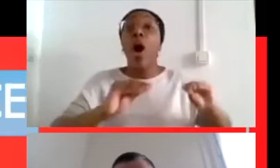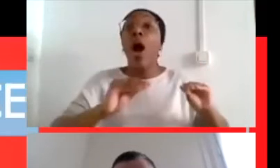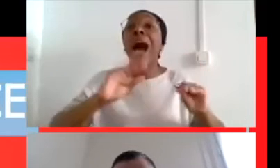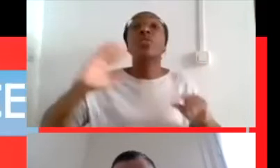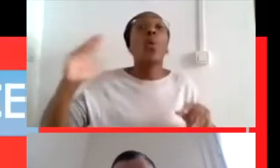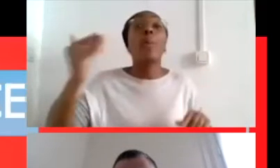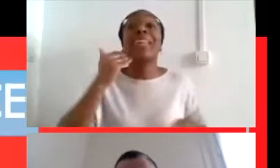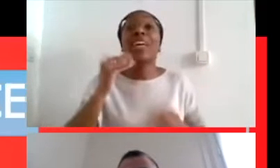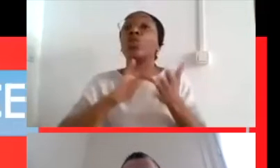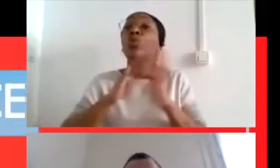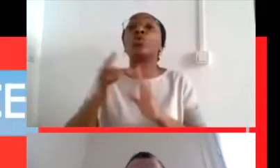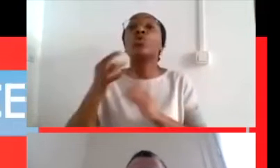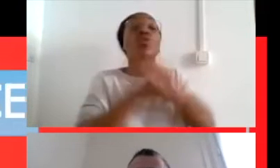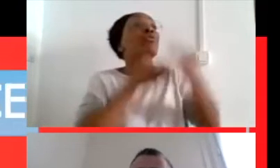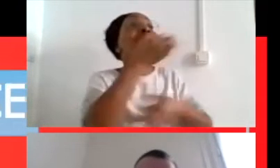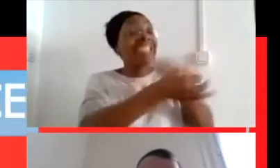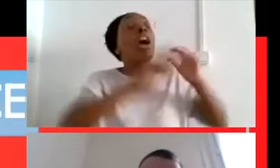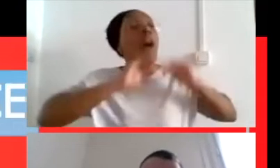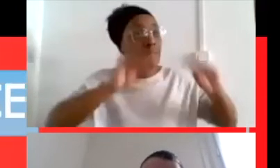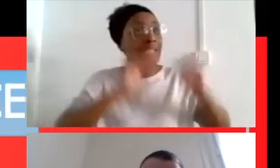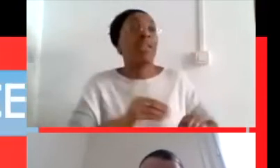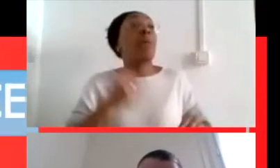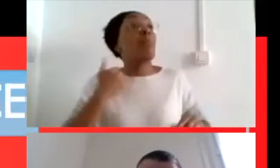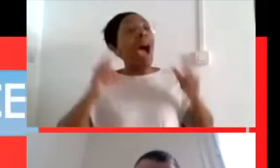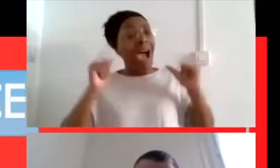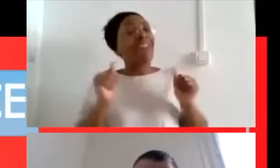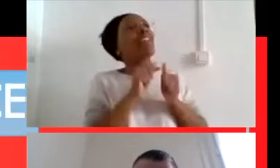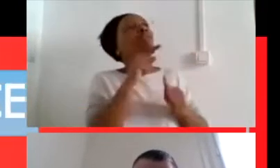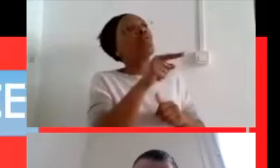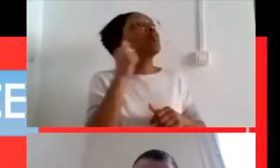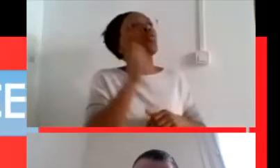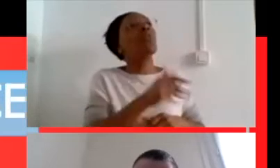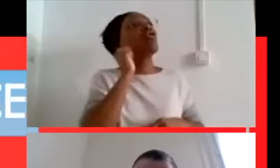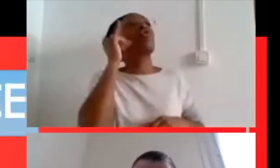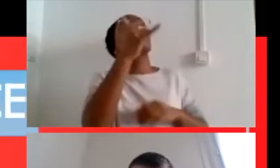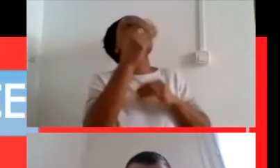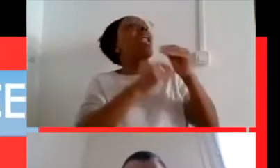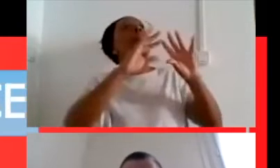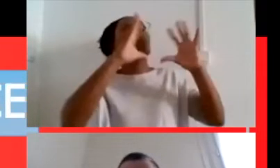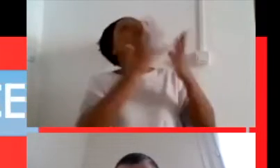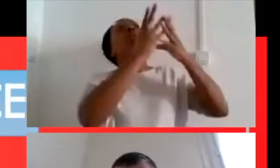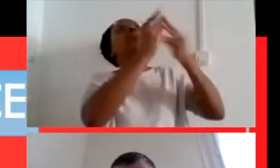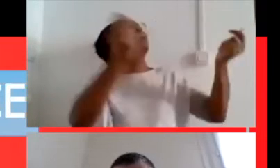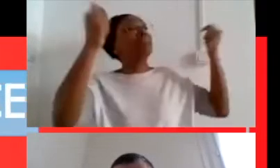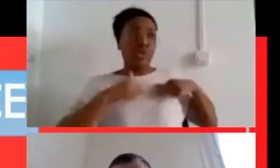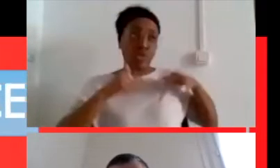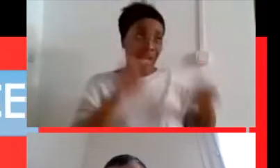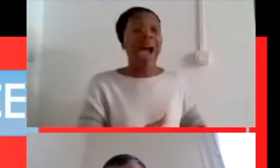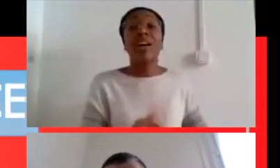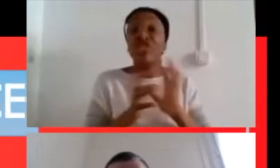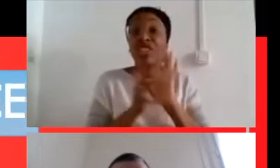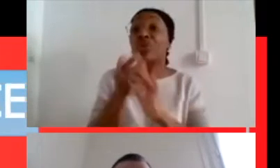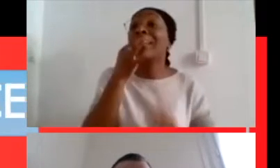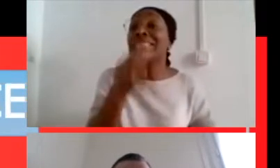prescrit. Et voici, je suis avec vous tous les jours jusqu'à la fin du monde. Oui, on doit faire des disciples, mais